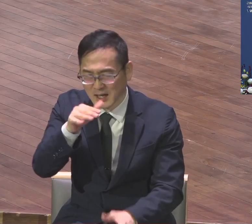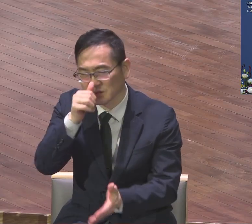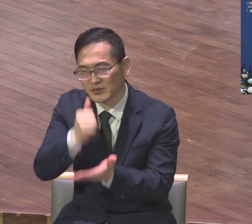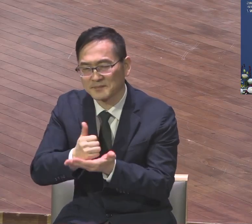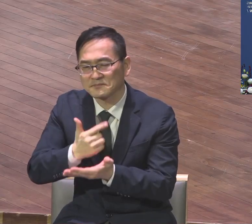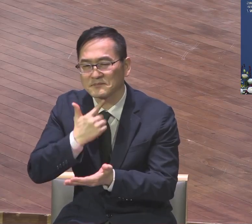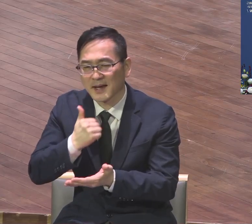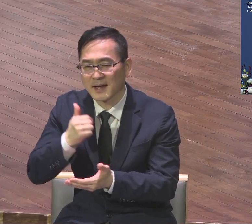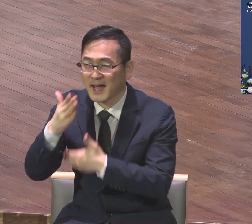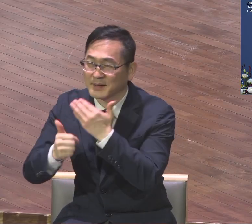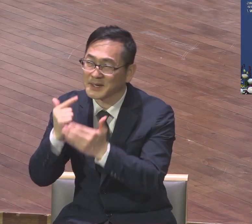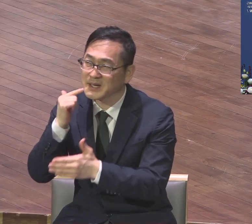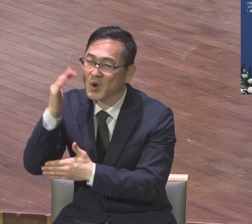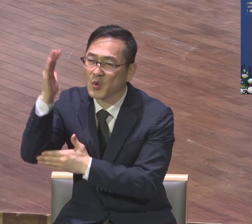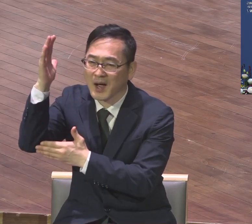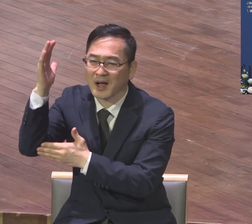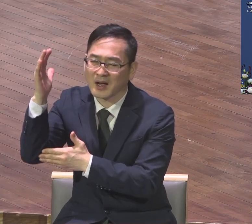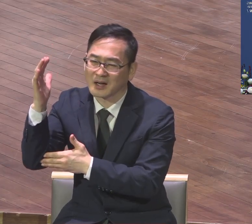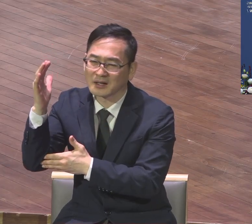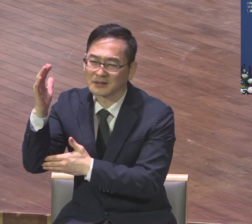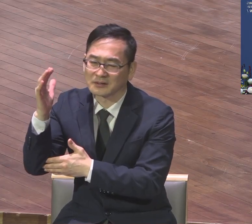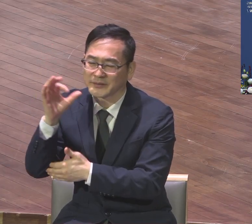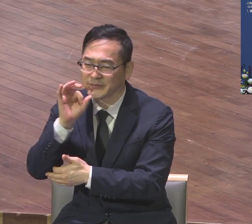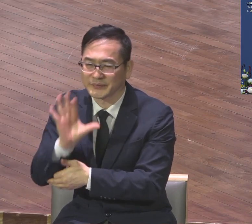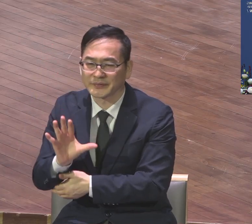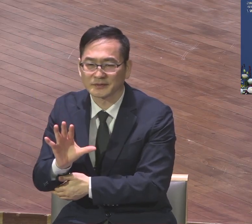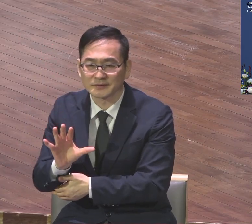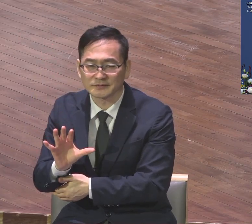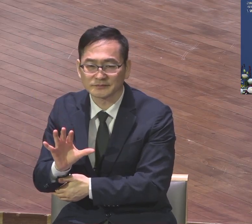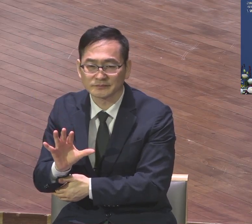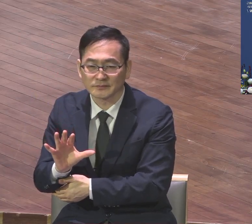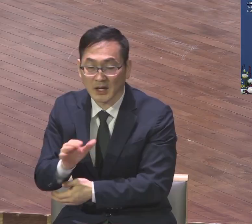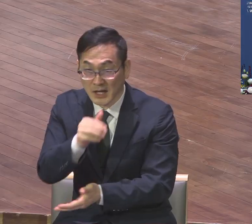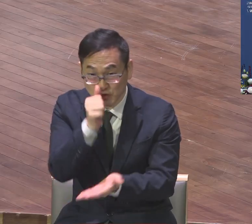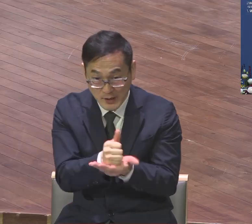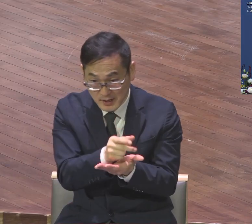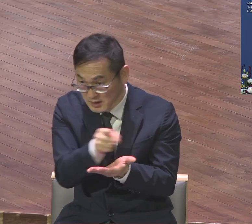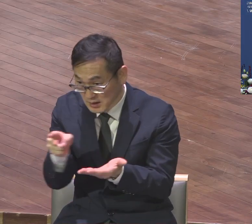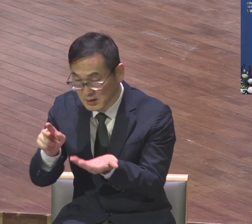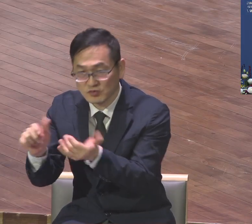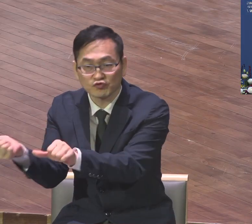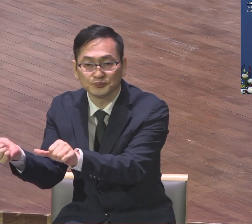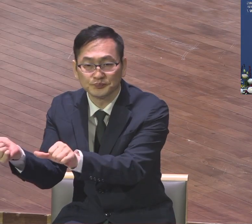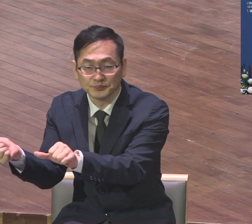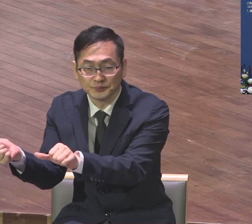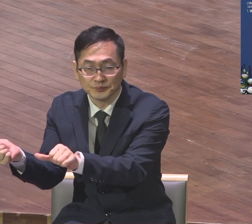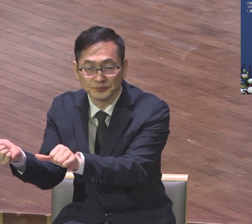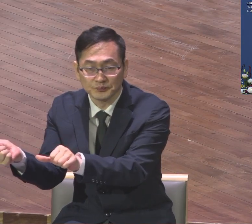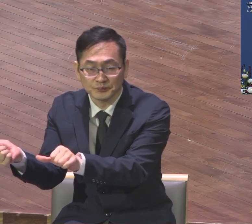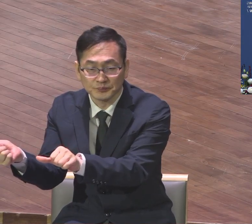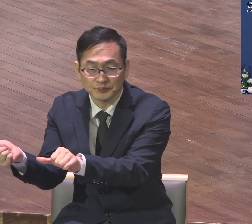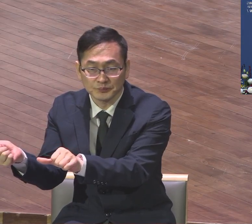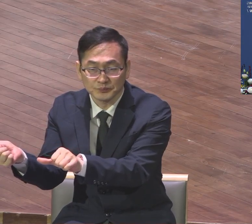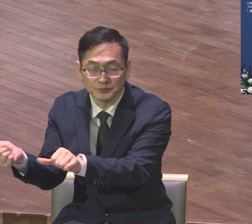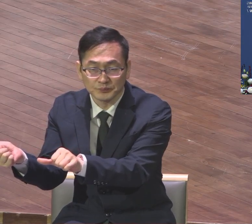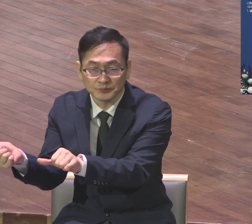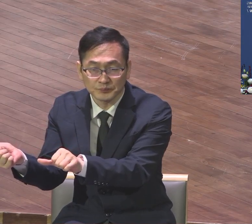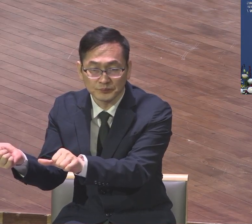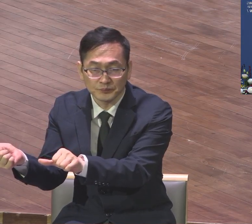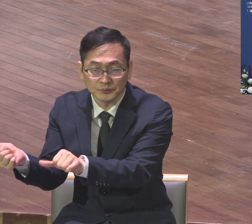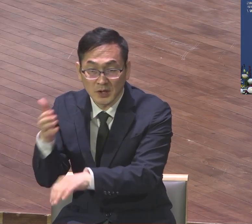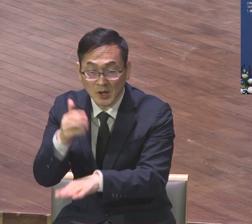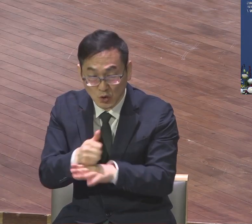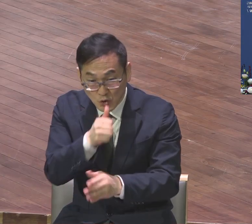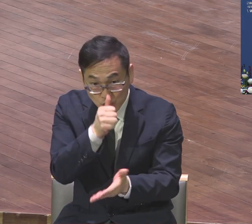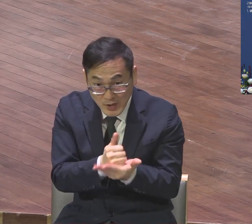죄의 대가가 어떠냐? 로마서 6장 23절에 죄의 삭선 사망이야. 지은 죄의 대가는